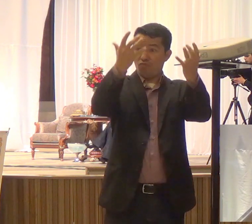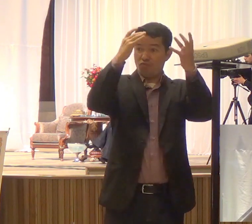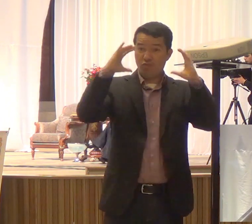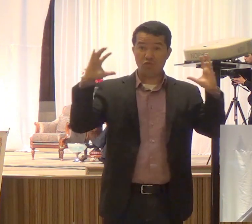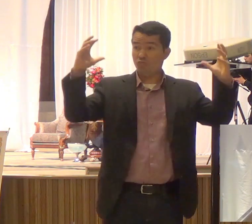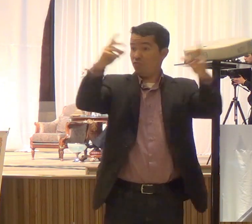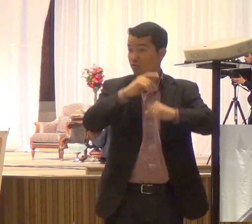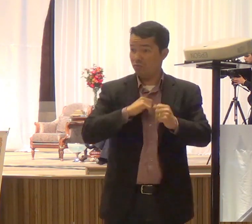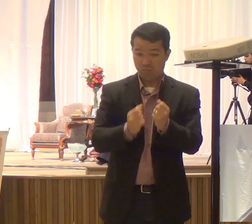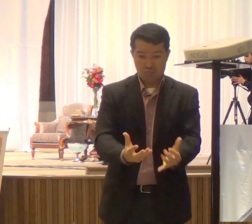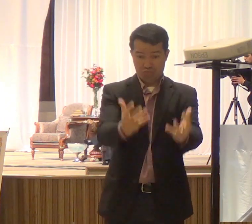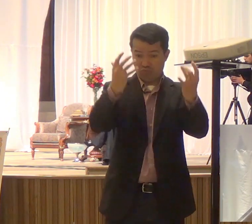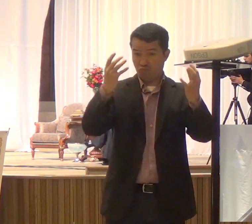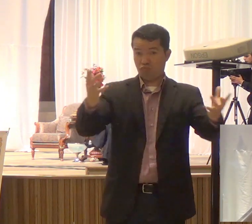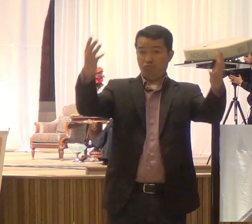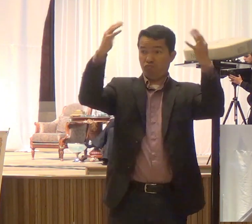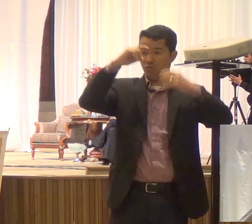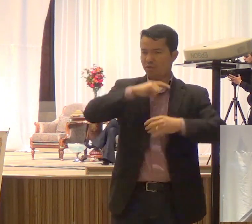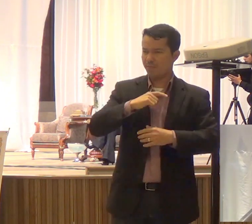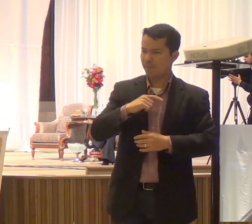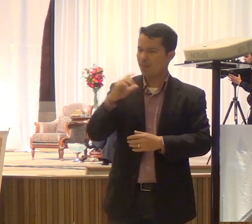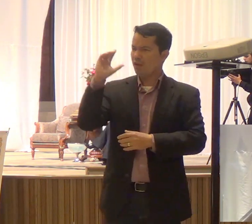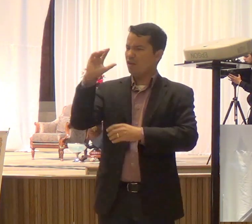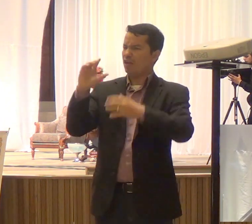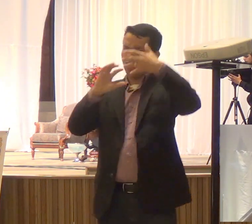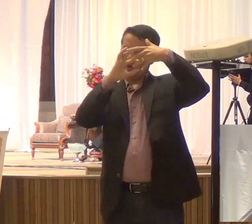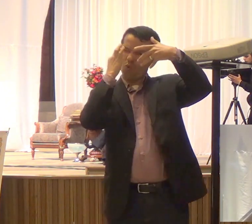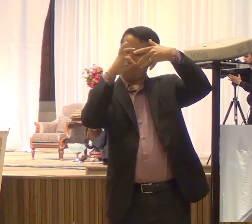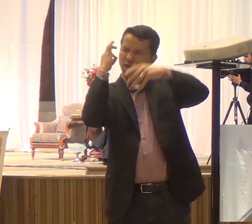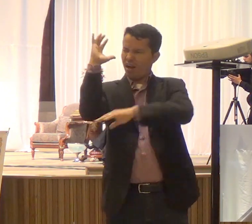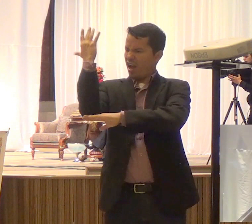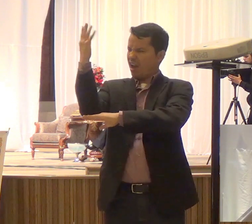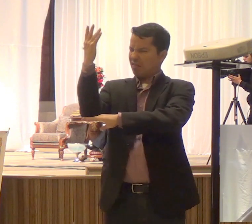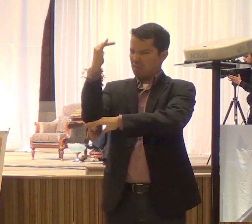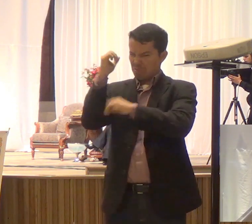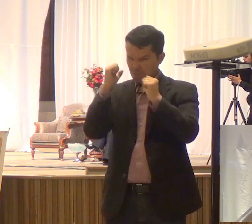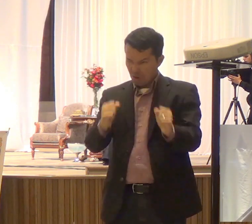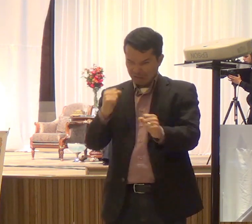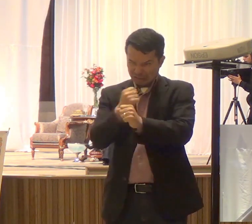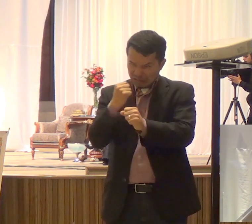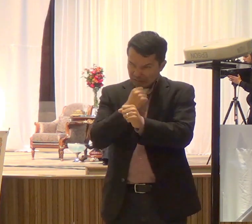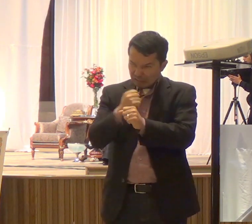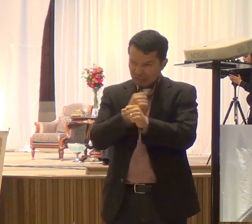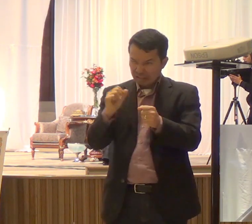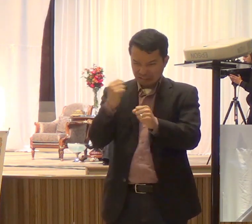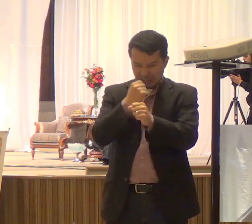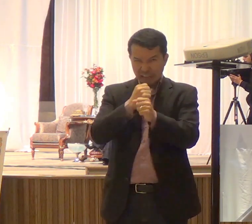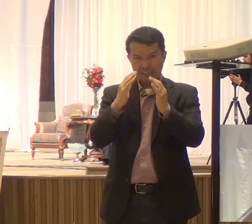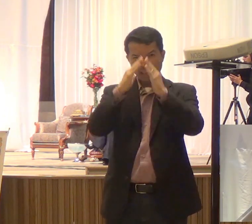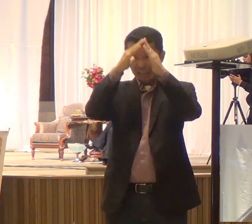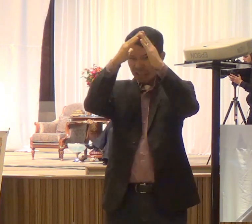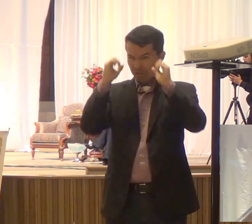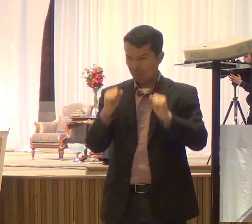queimado. Serviria porventura para alguma obra? Ora, se estando inteiro não servia para obra alguma,